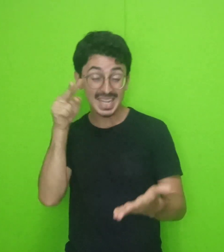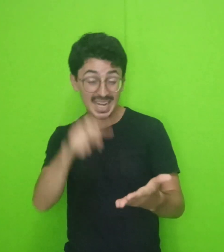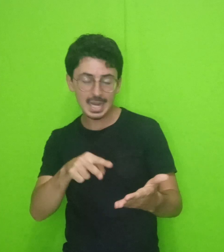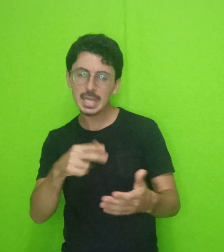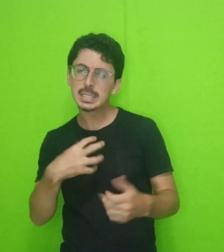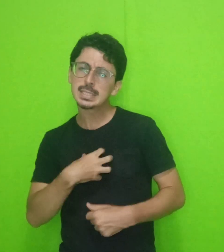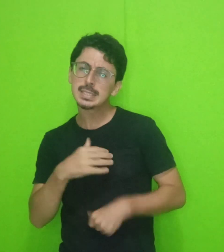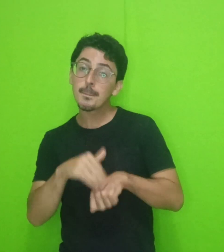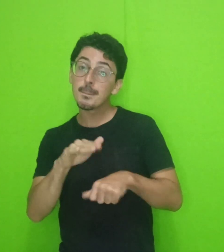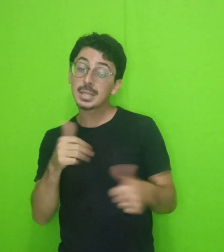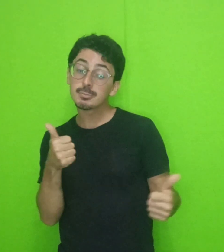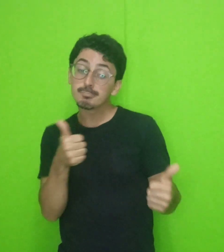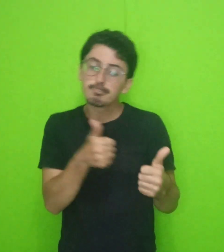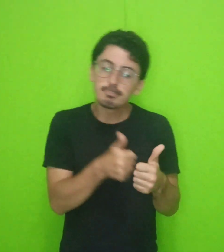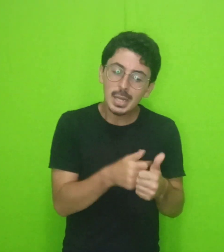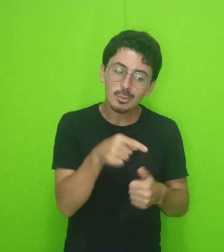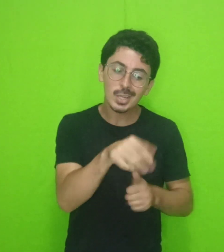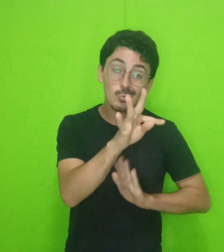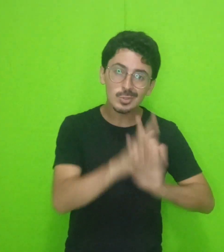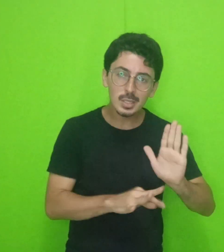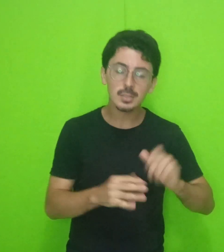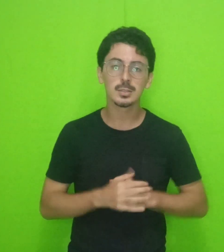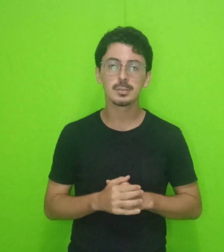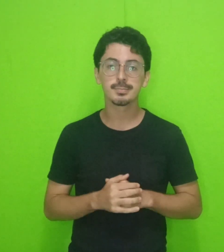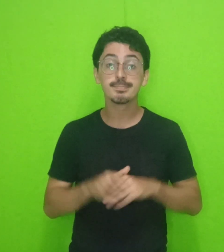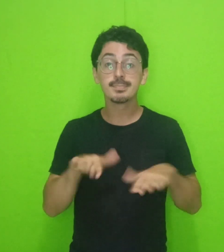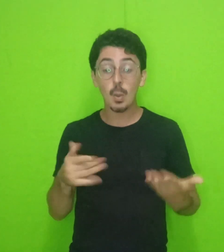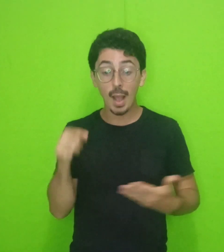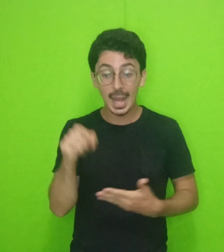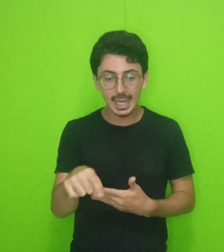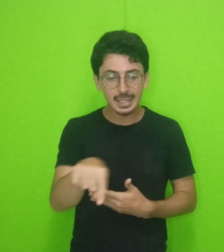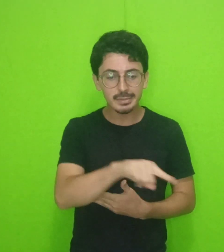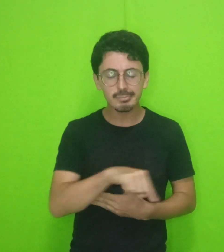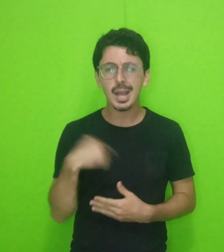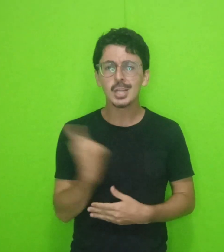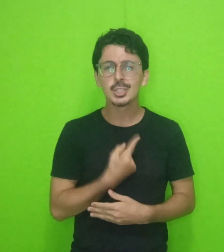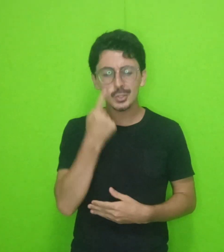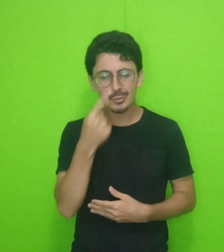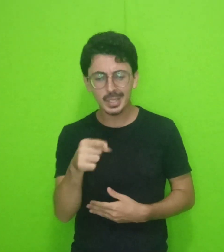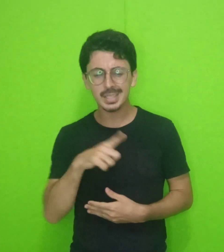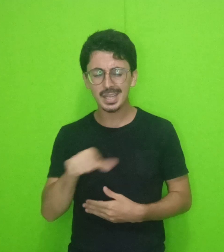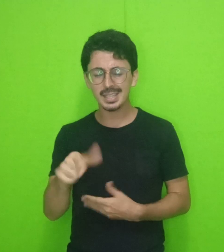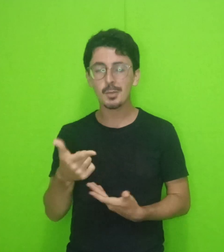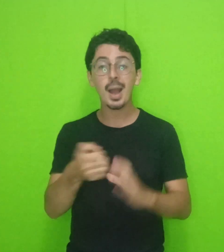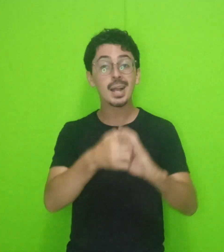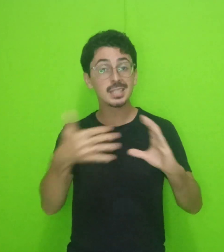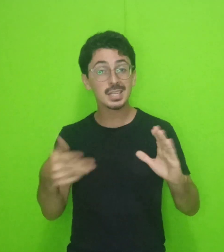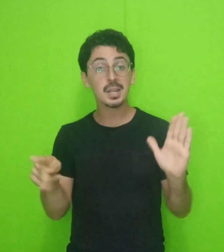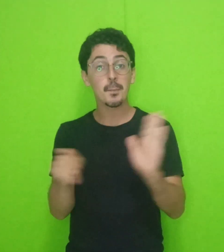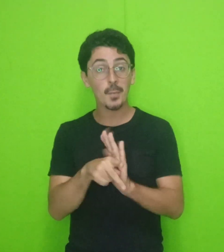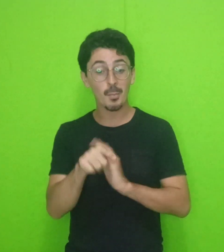Esses resultados contribuíram para caracterizar a linguagem do jornal popular.